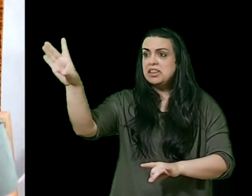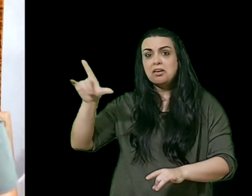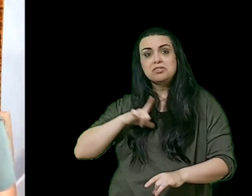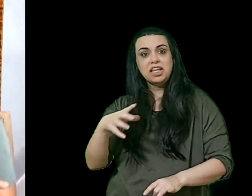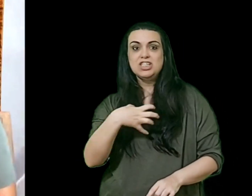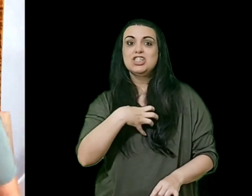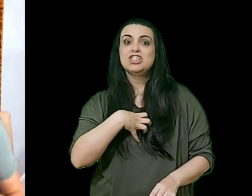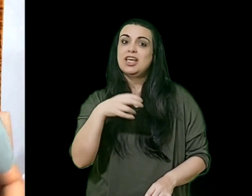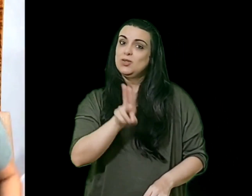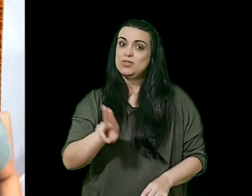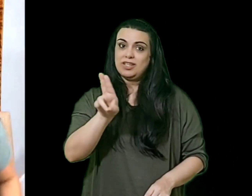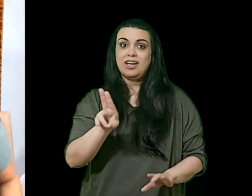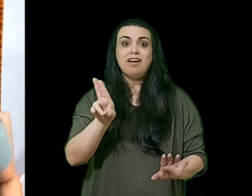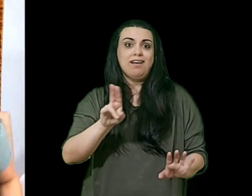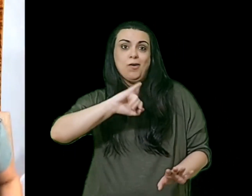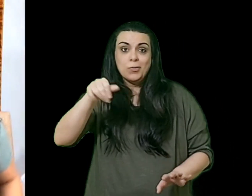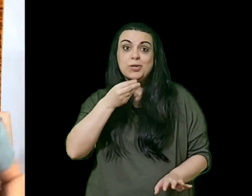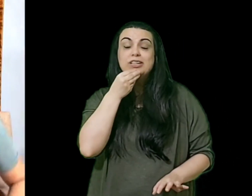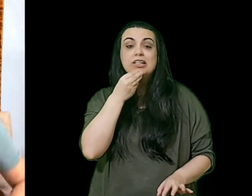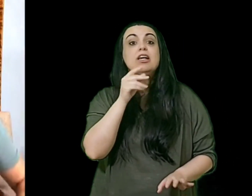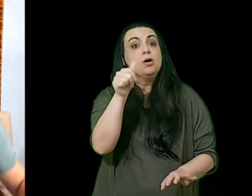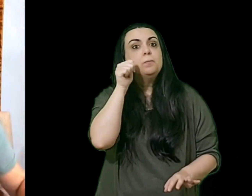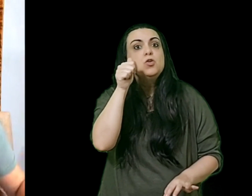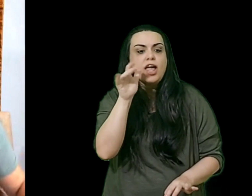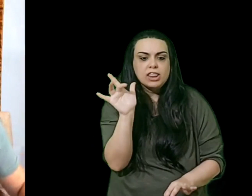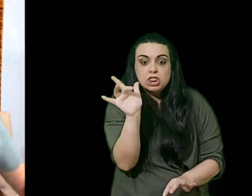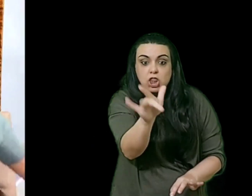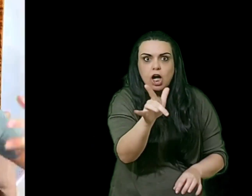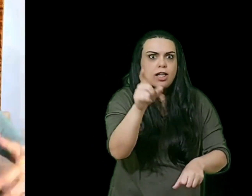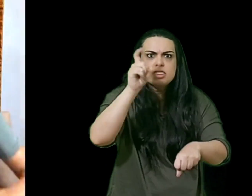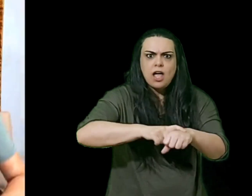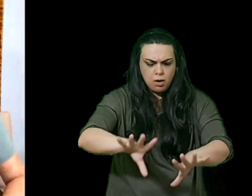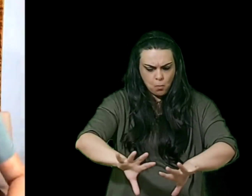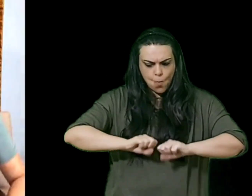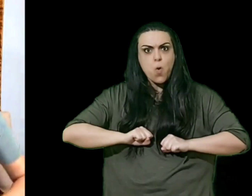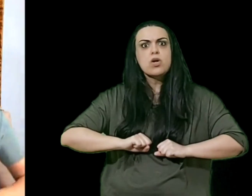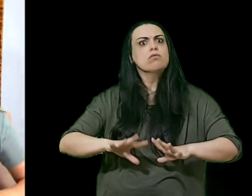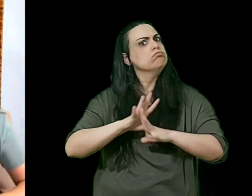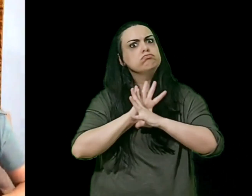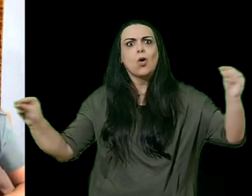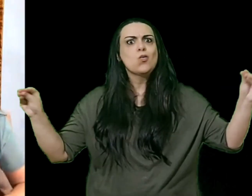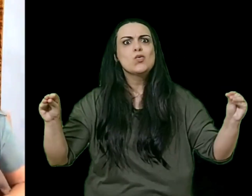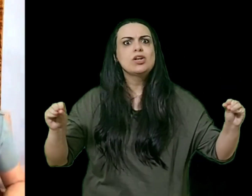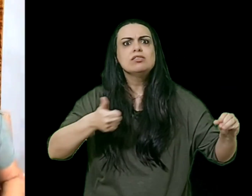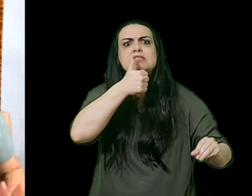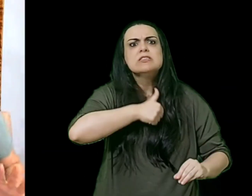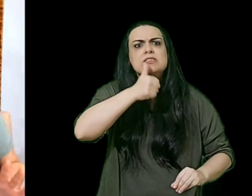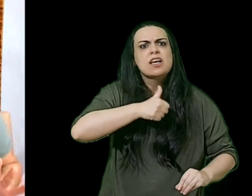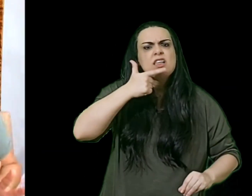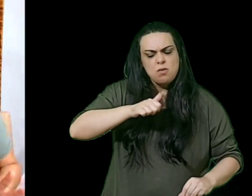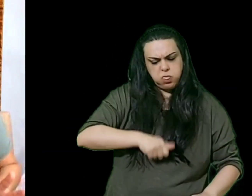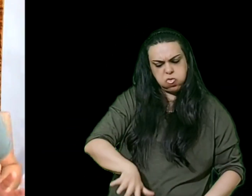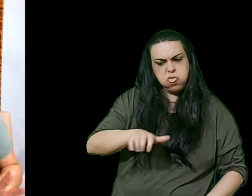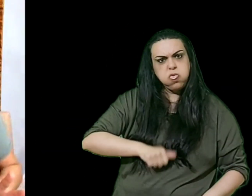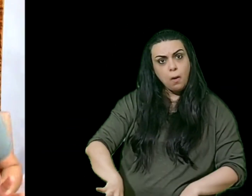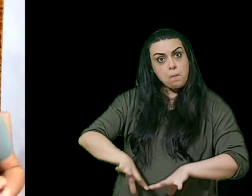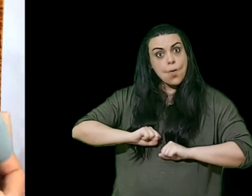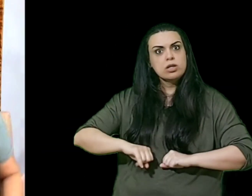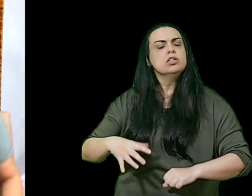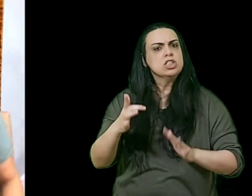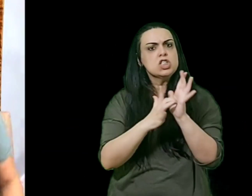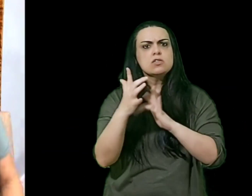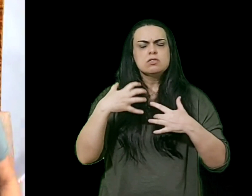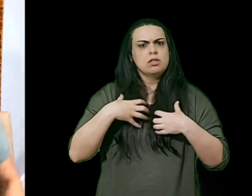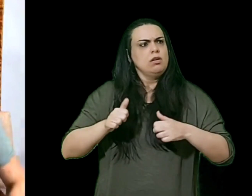Ela toca, como ela toca, ela recebe na hora. É curada, estanca a hemorragia, Jesus sabe que dele saiu virtude, para no meio da